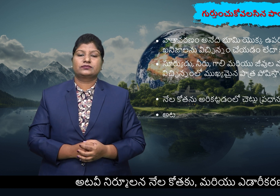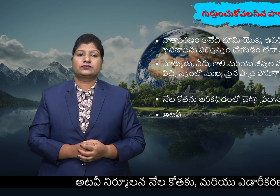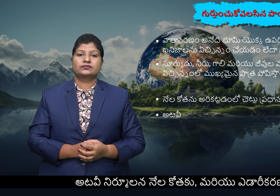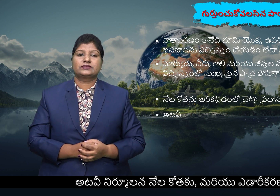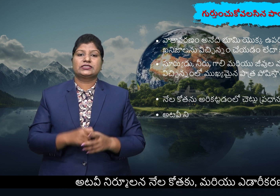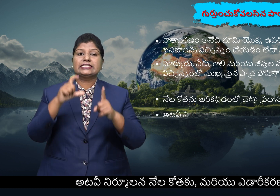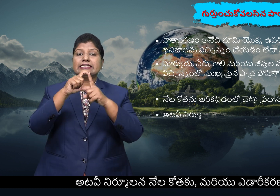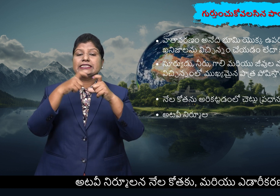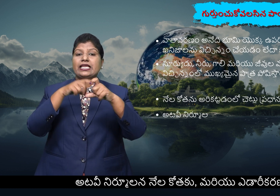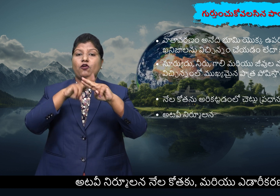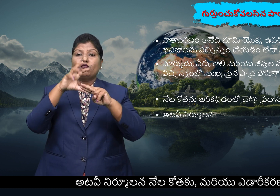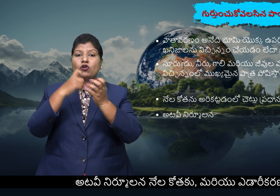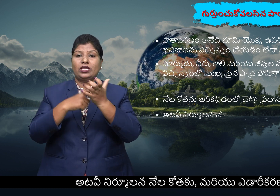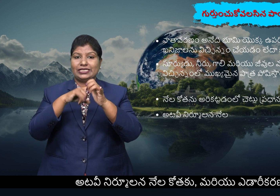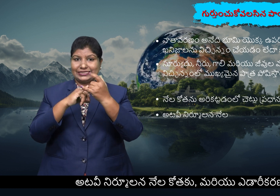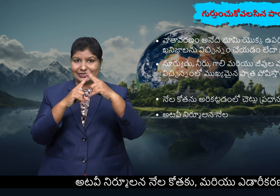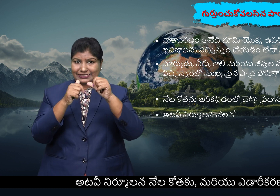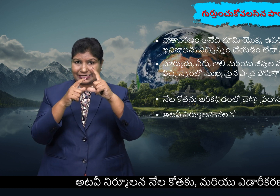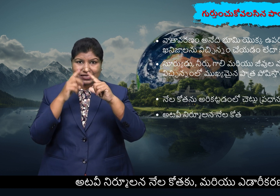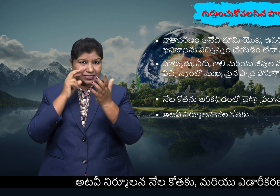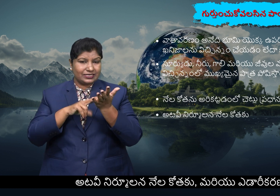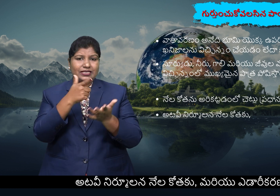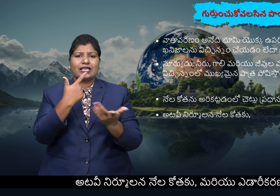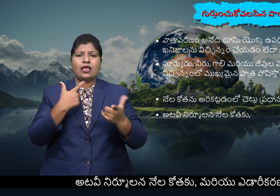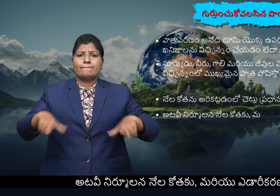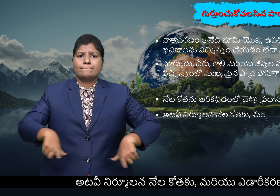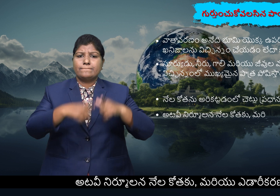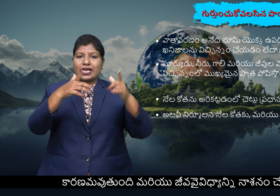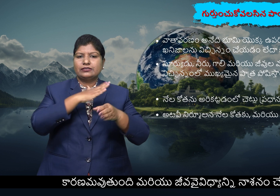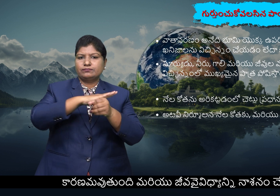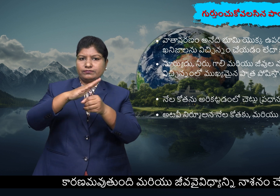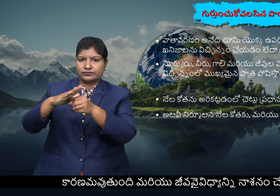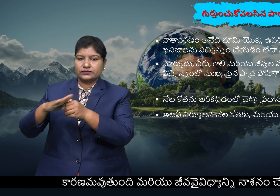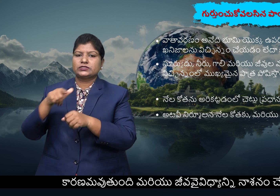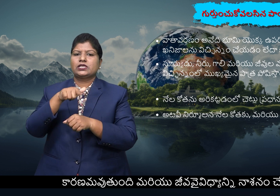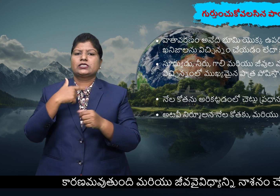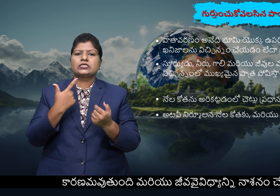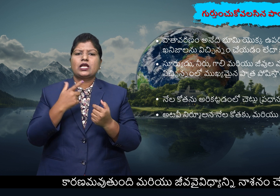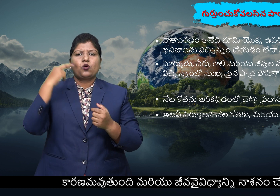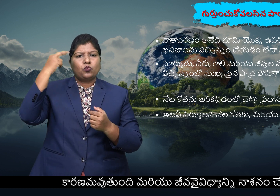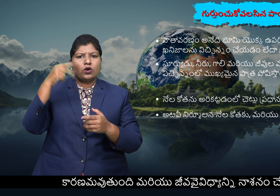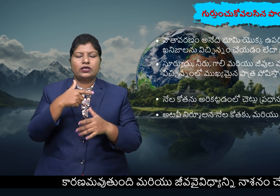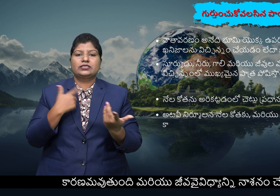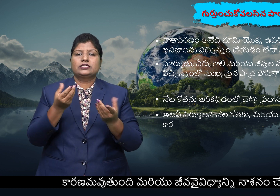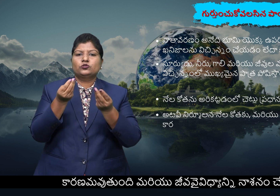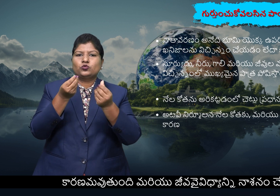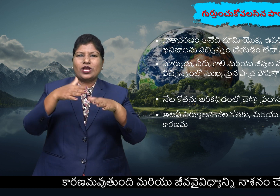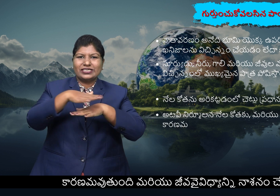అటవీ నిర్మూలన నేల కోతకు మరియు ఎడారీకరణకు కారణమవుతుంది మరియు జీవ వైవిధ్యాన్ని